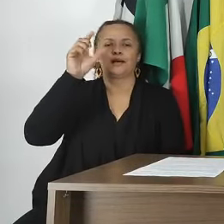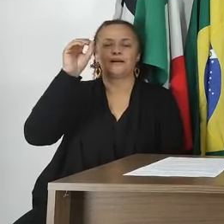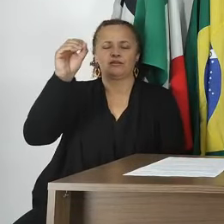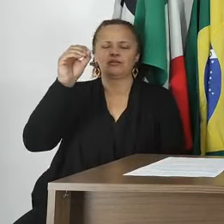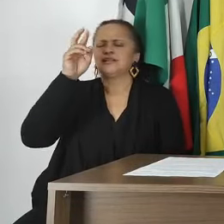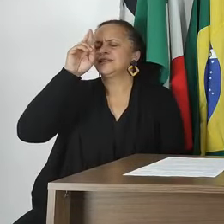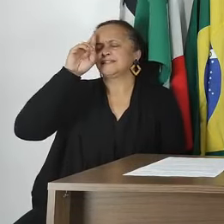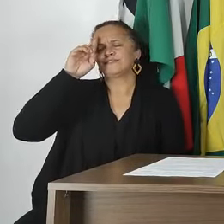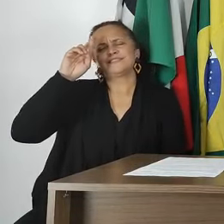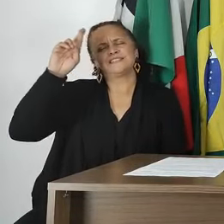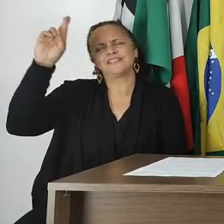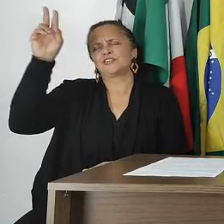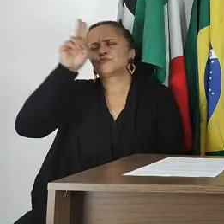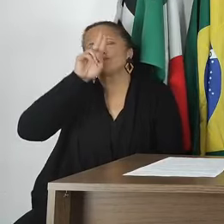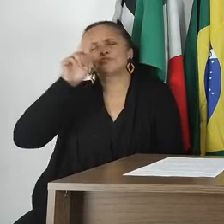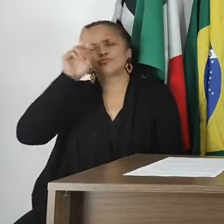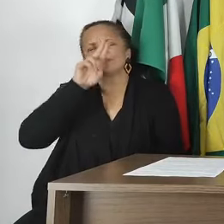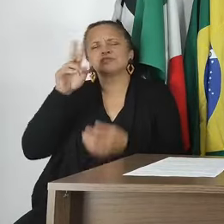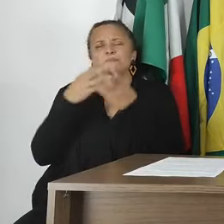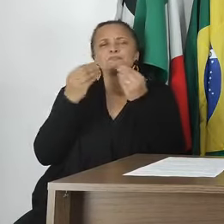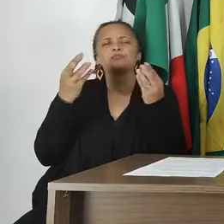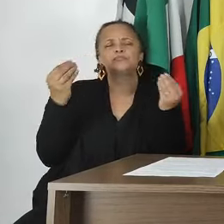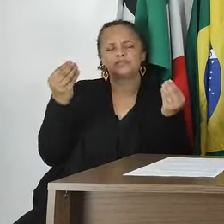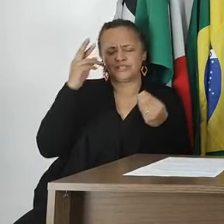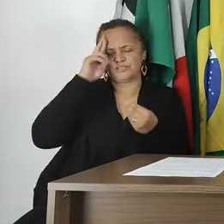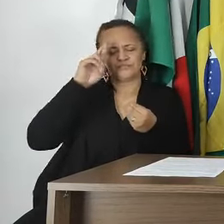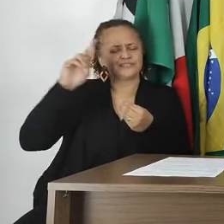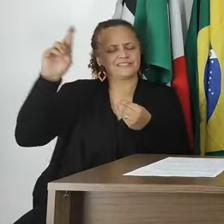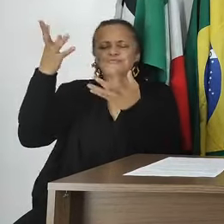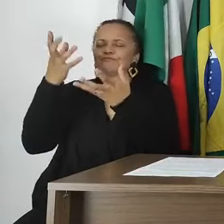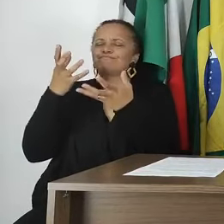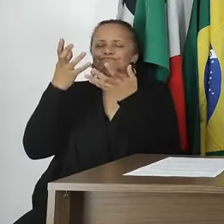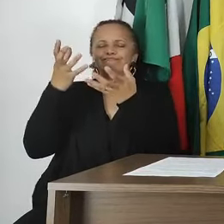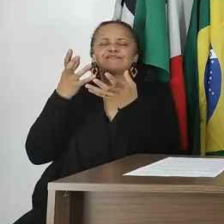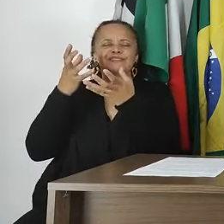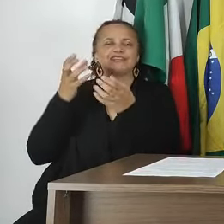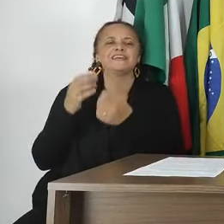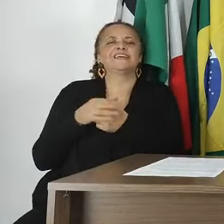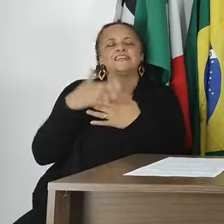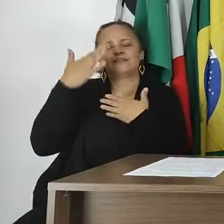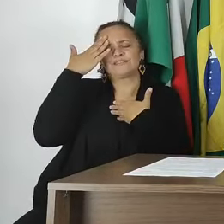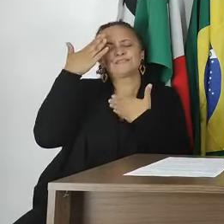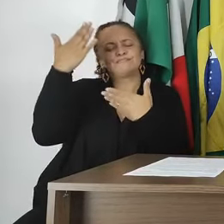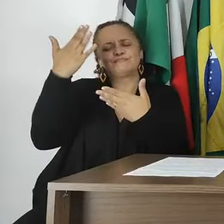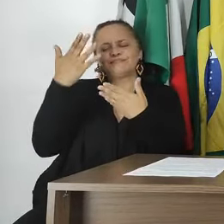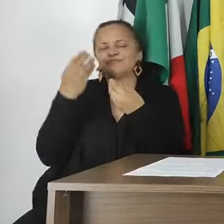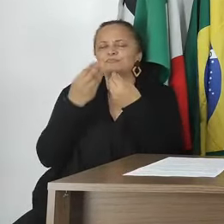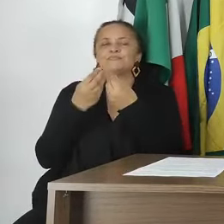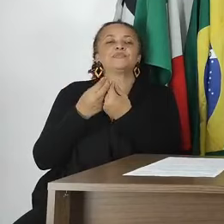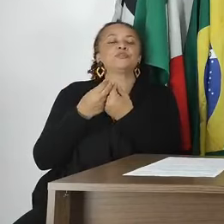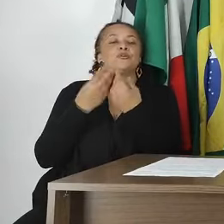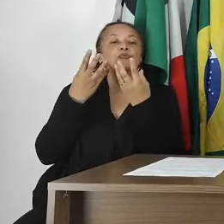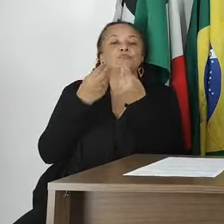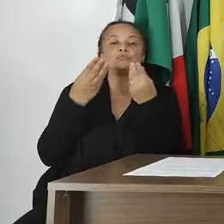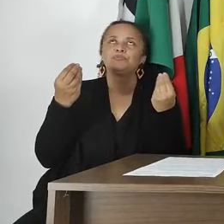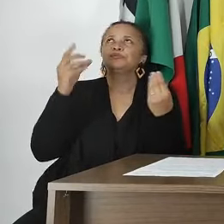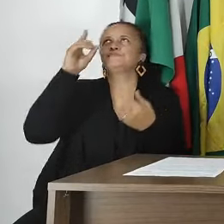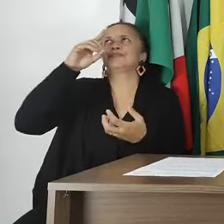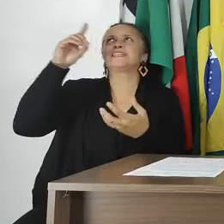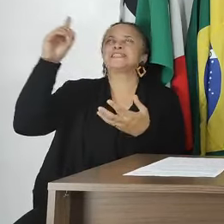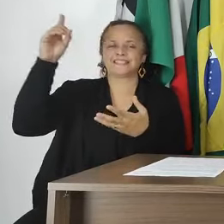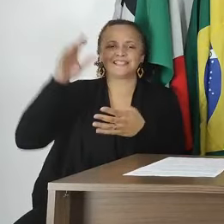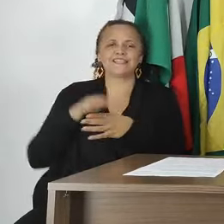que realmente tem o coração voltado para o Senhor. E eu agradeço muito, primeiramente, a Deus e